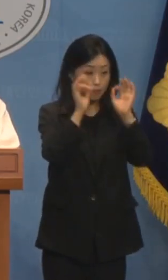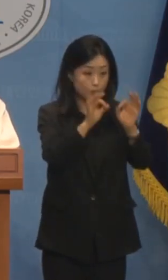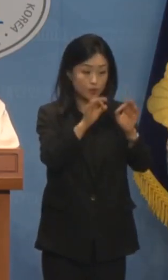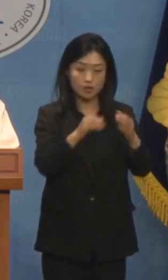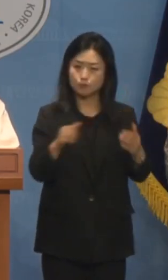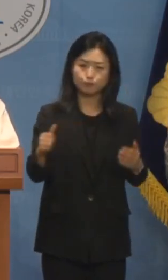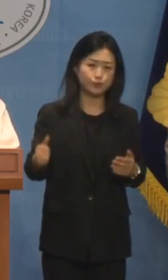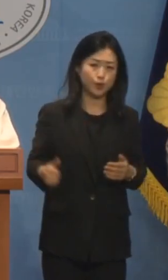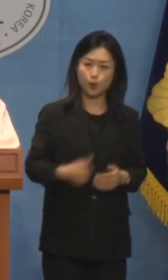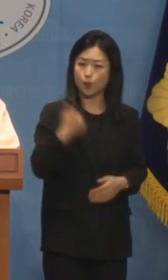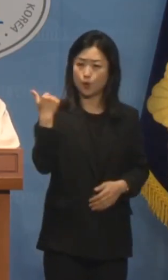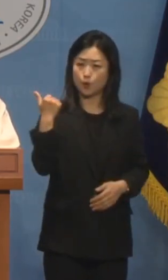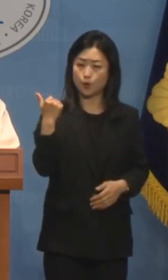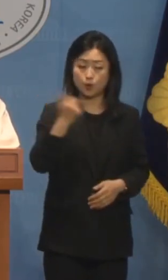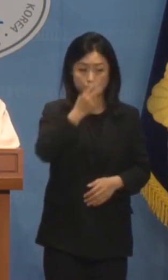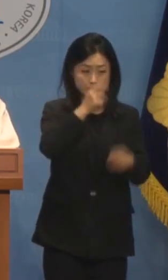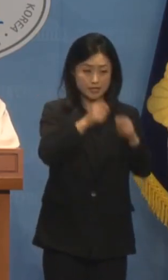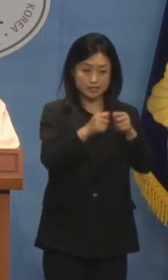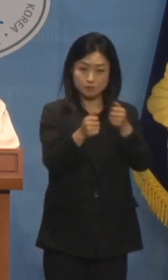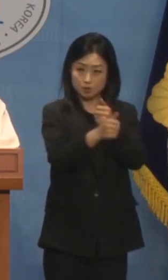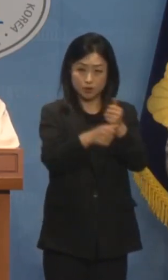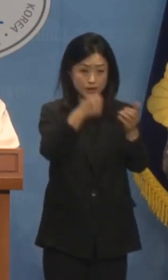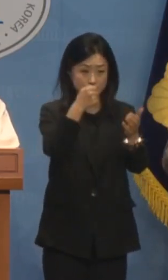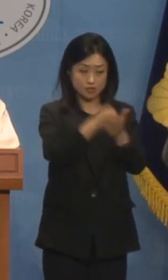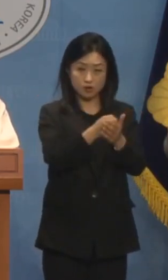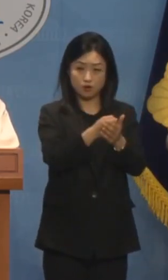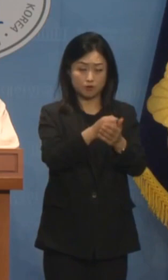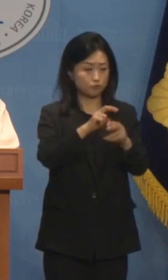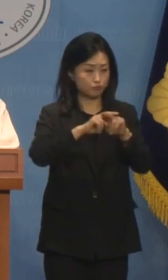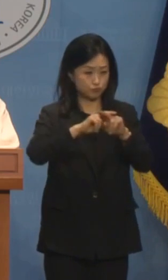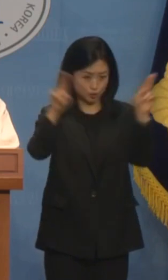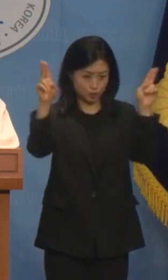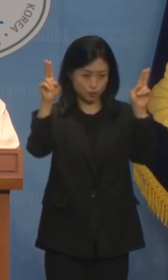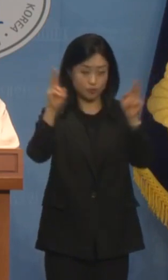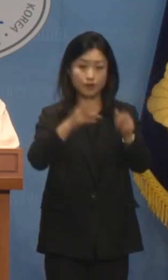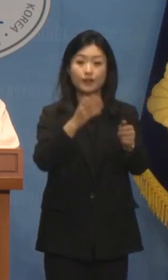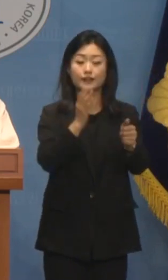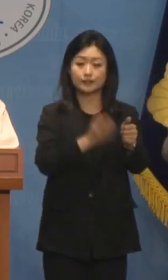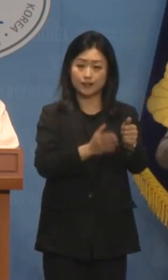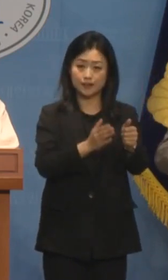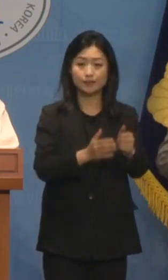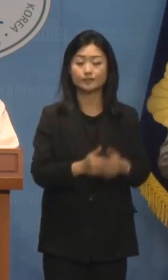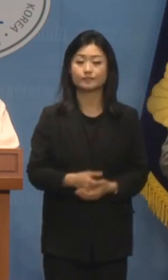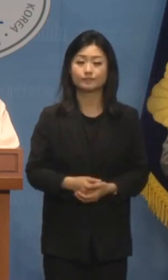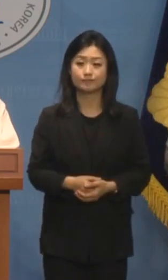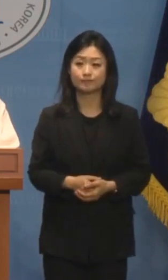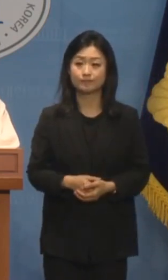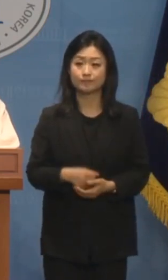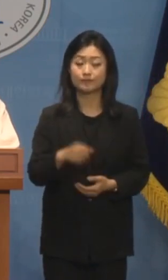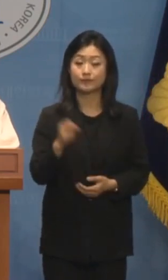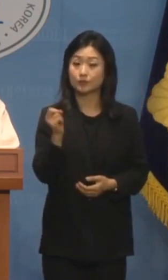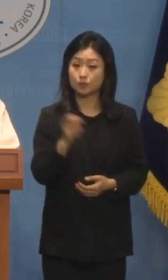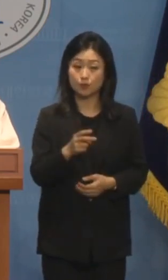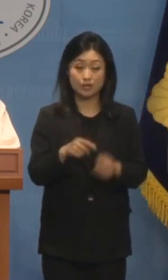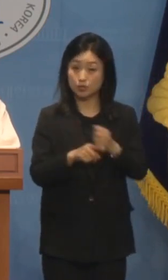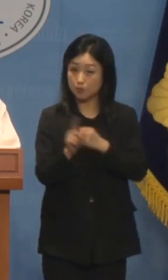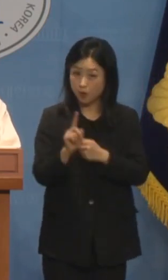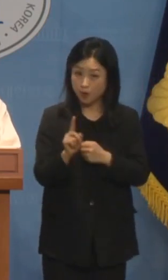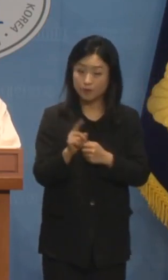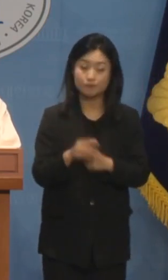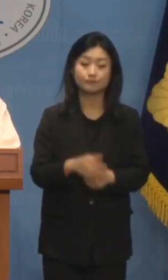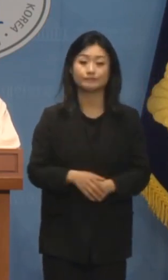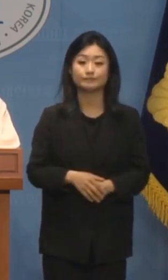분노를 금치 못하며 수사심의위원회의 결정을 원천무효로 선언하는 바이다. 그 이유는 다음과 같다.